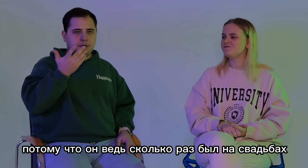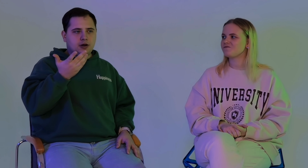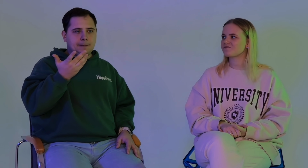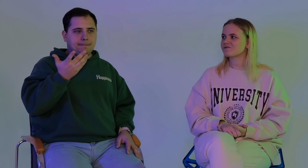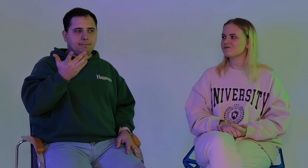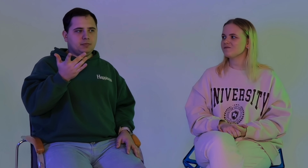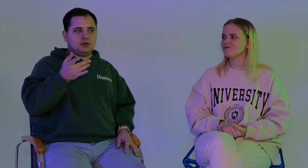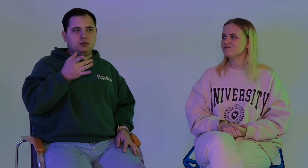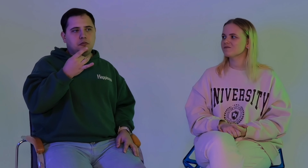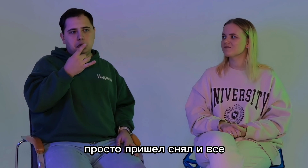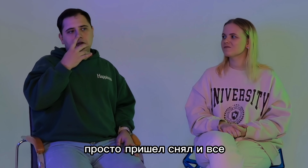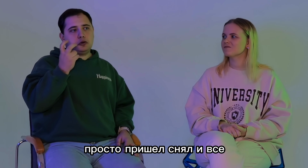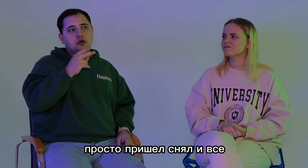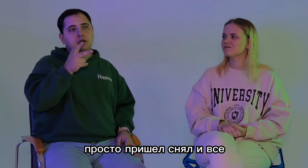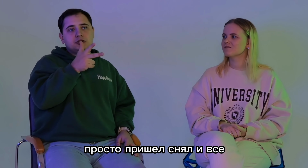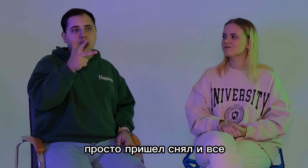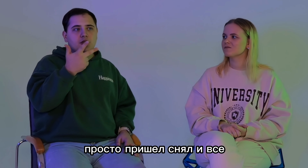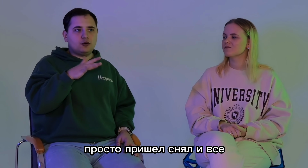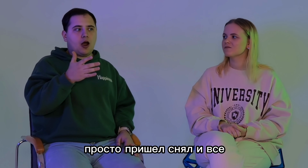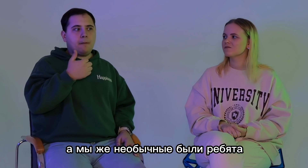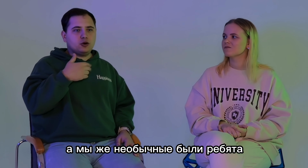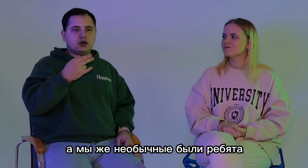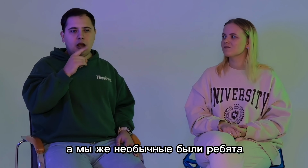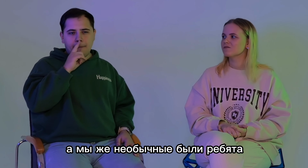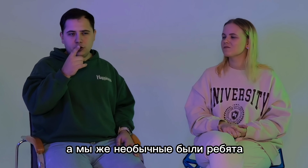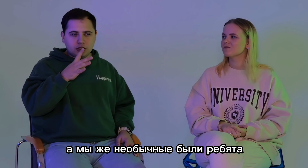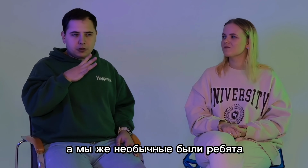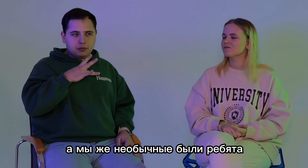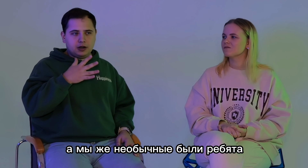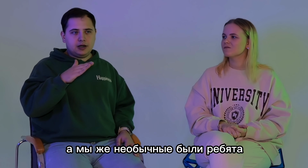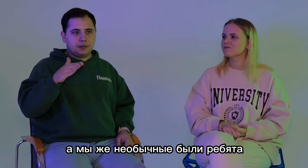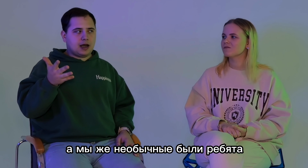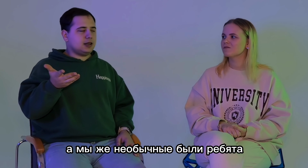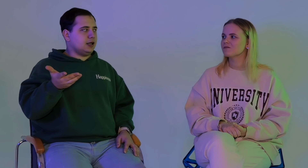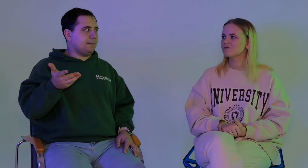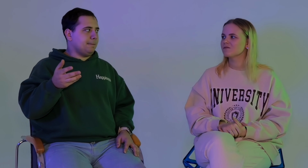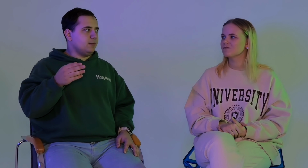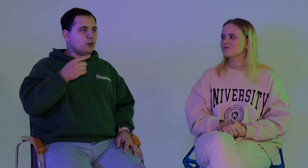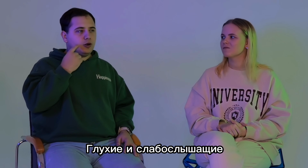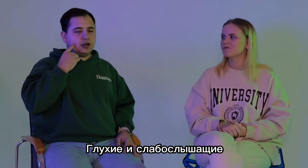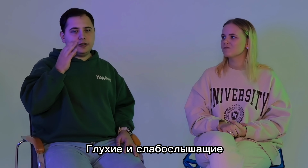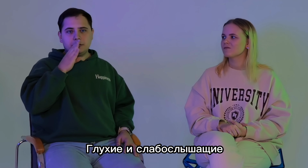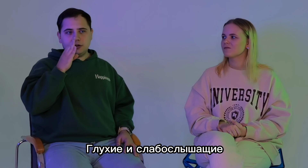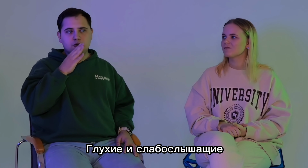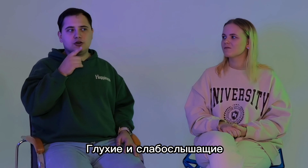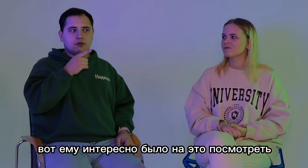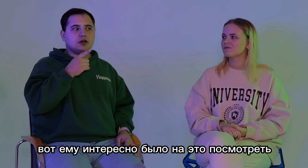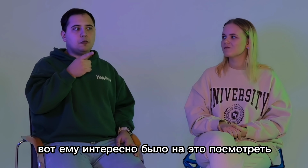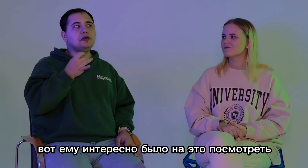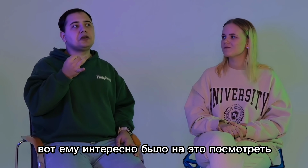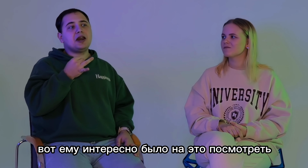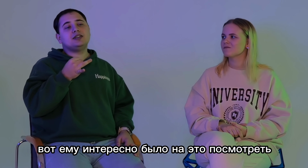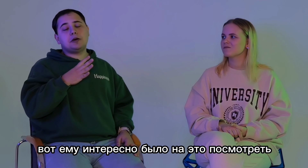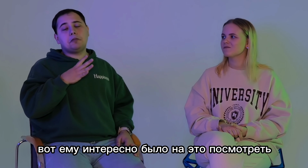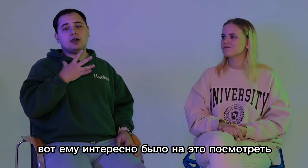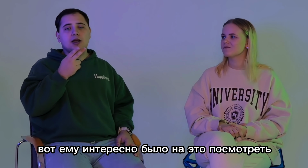свадьбах, просто пришел, снял и все. А мы же необычные были ребята, глухие, слабослышащие. Вот ему интересно было на